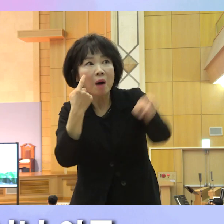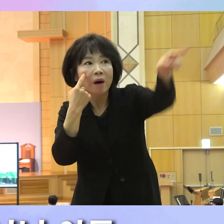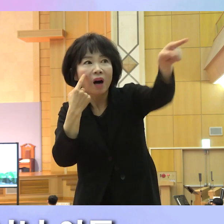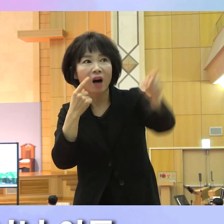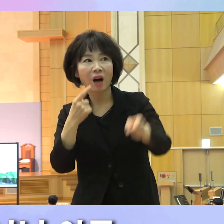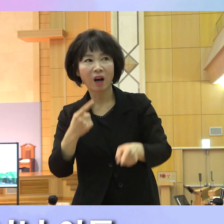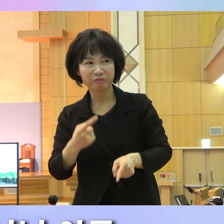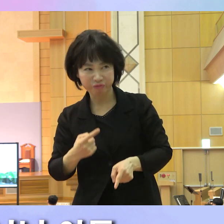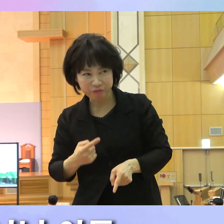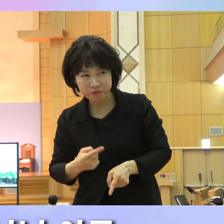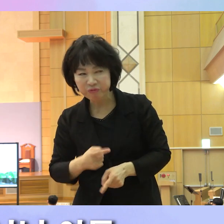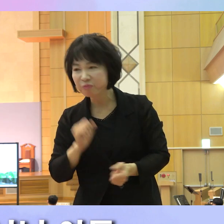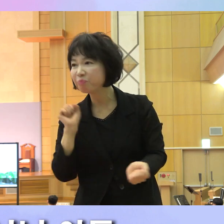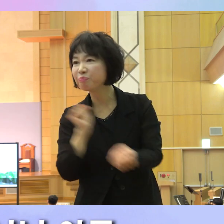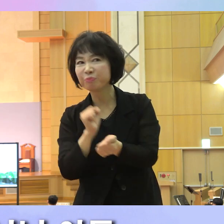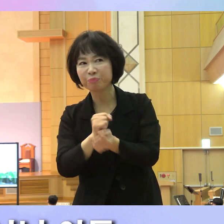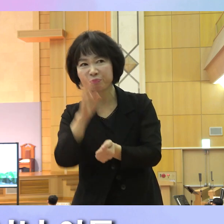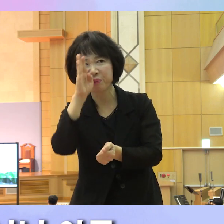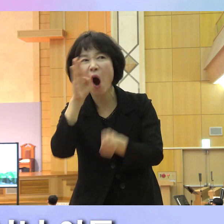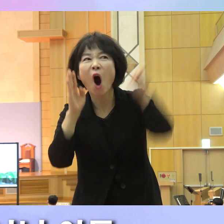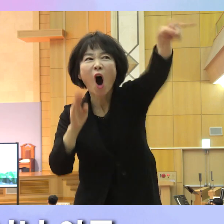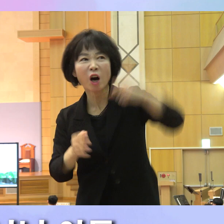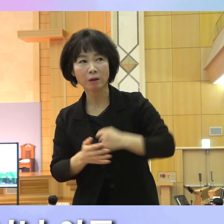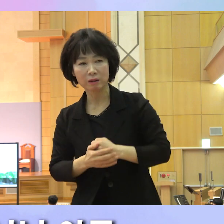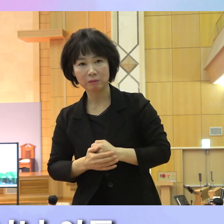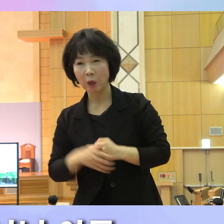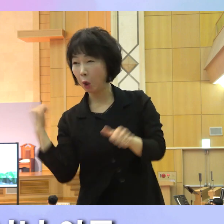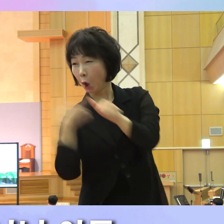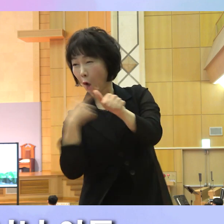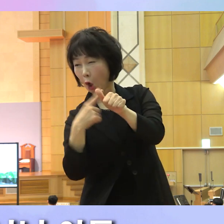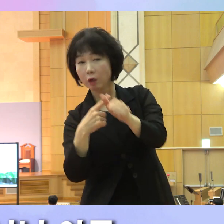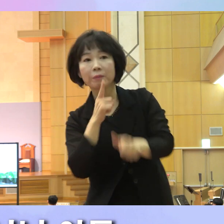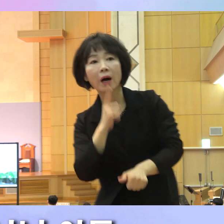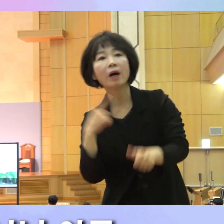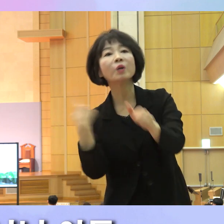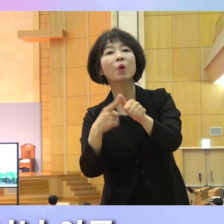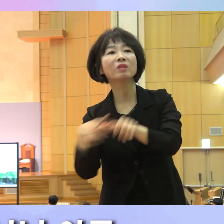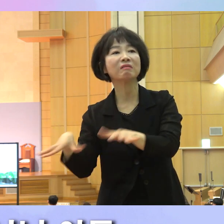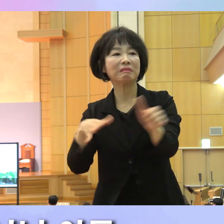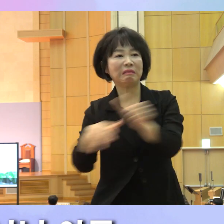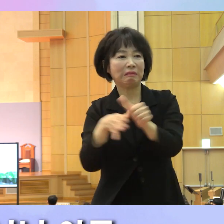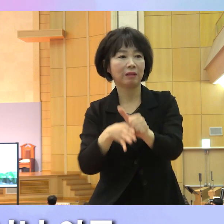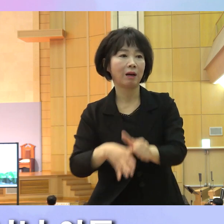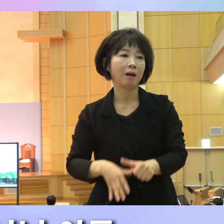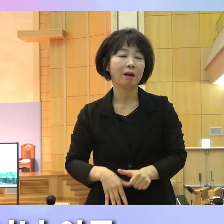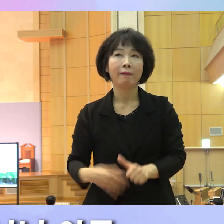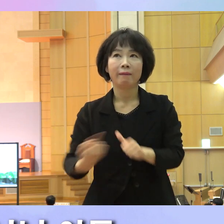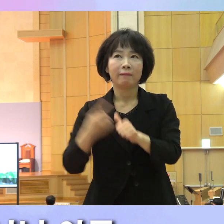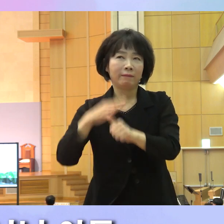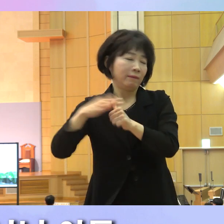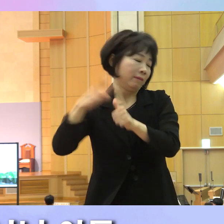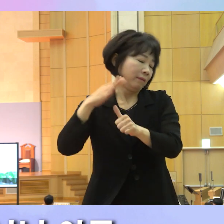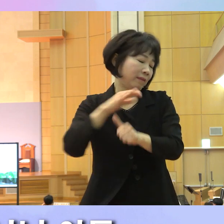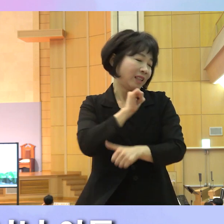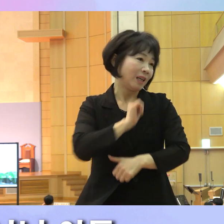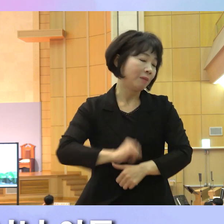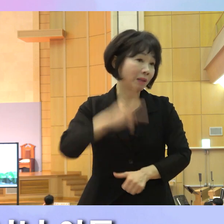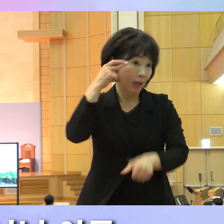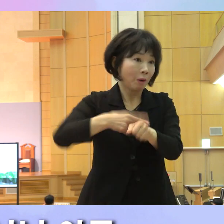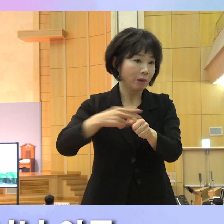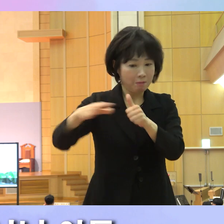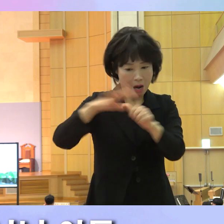천하에 퍼진 유대인을 다 소욕해 하는 자요, 유대교 사람들을 다 소욕해 하는